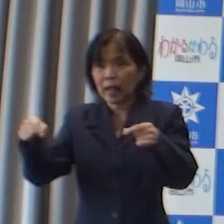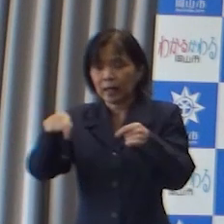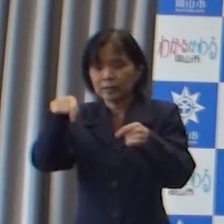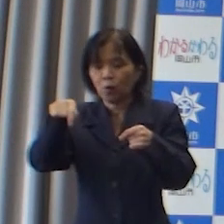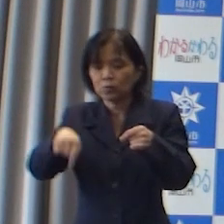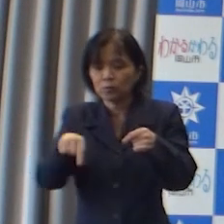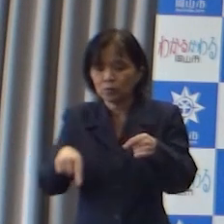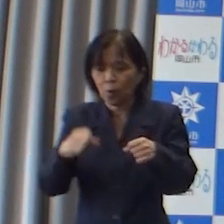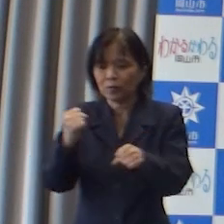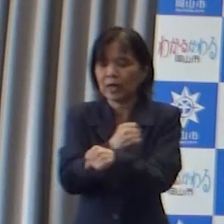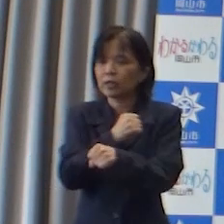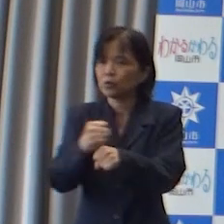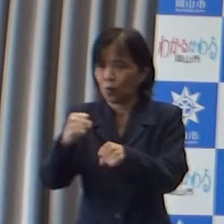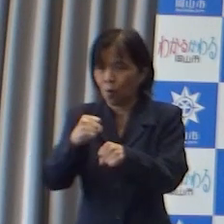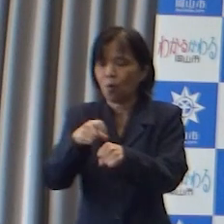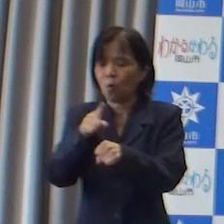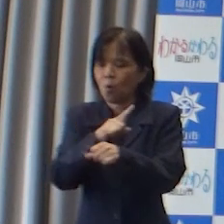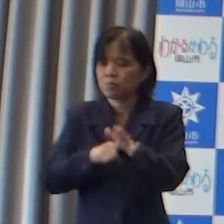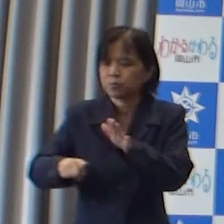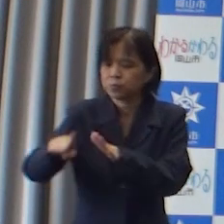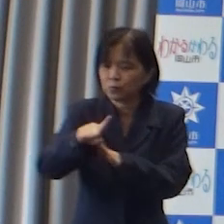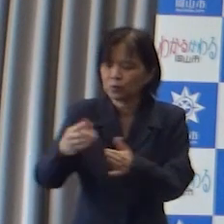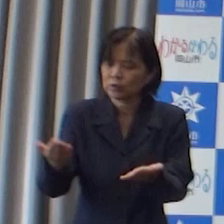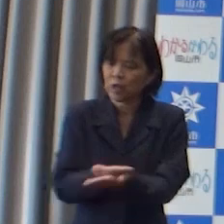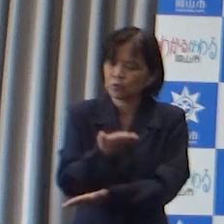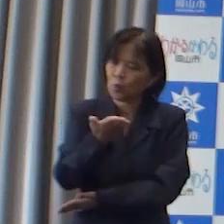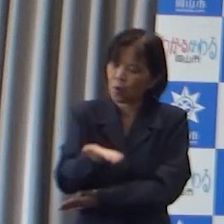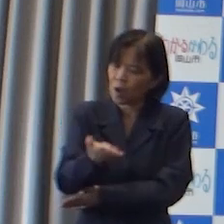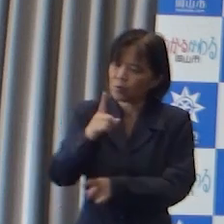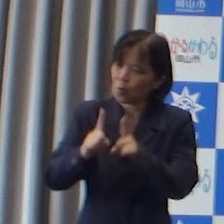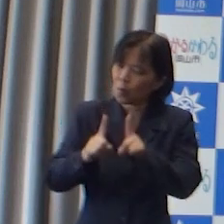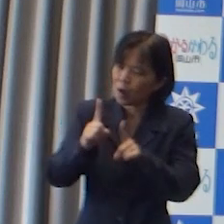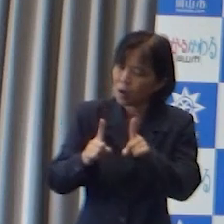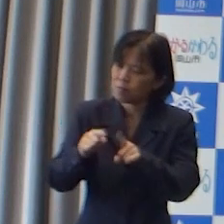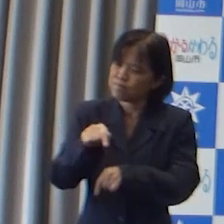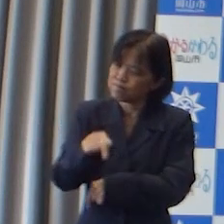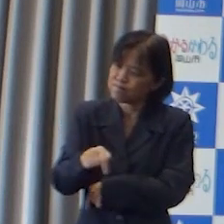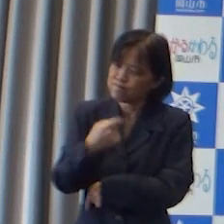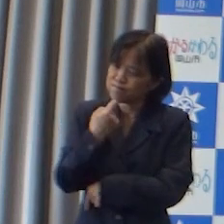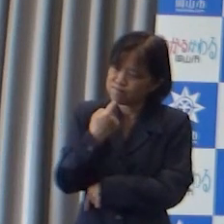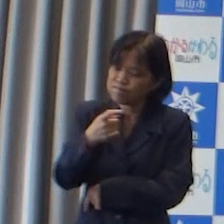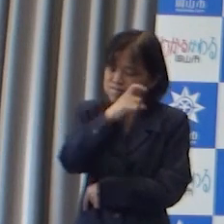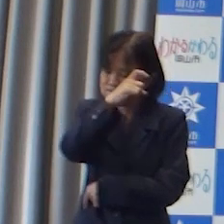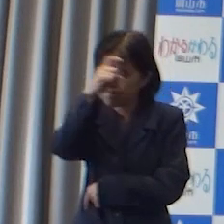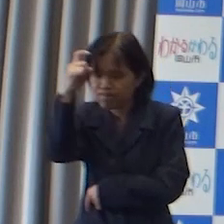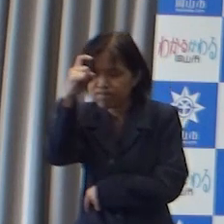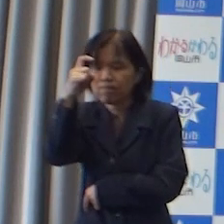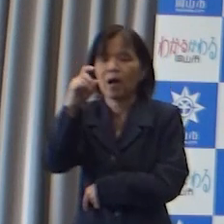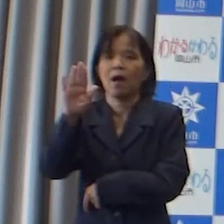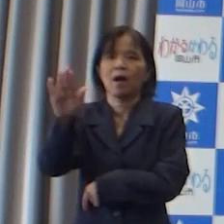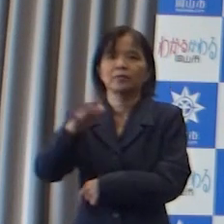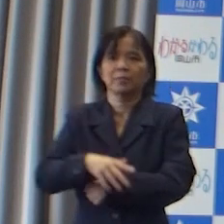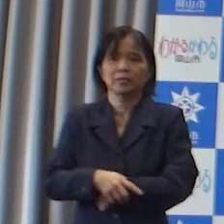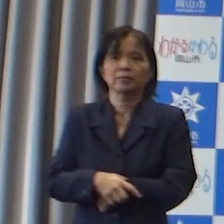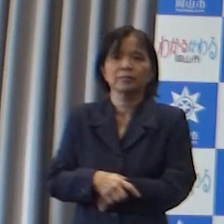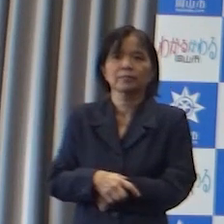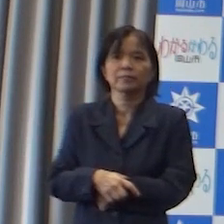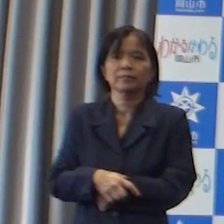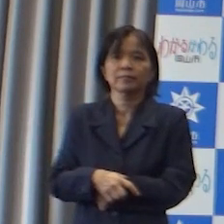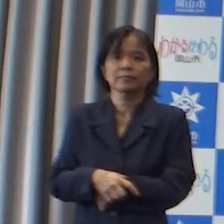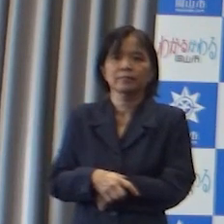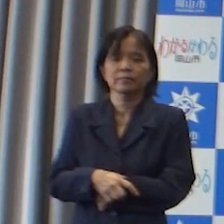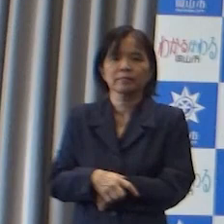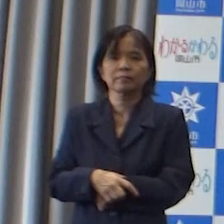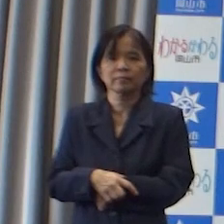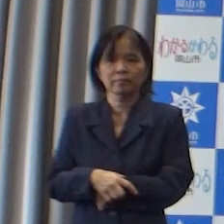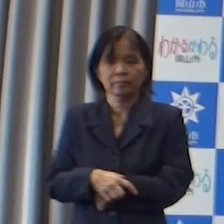産業を引っ張っていくものなのかどうかっていうところを考えていくと、少しやっぱり疑問があるということ